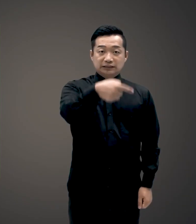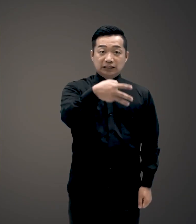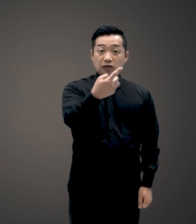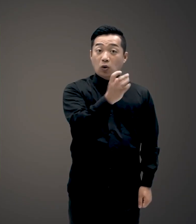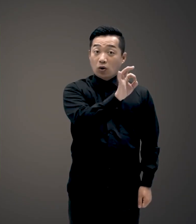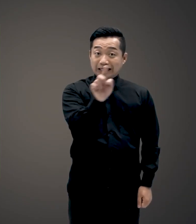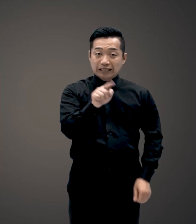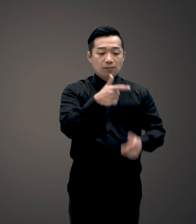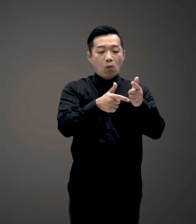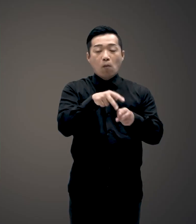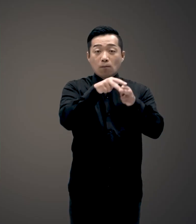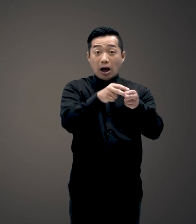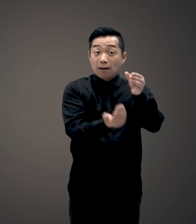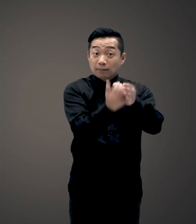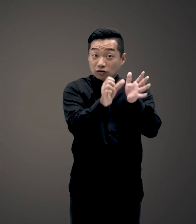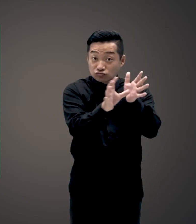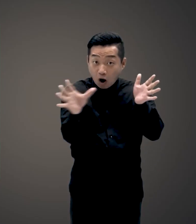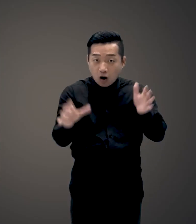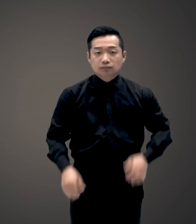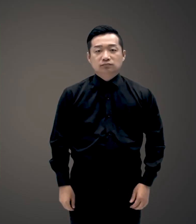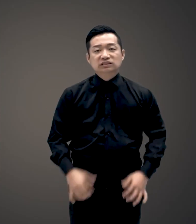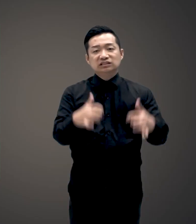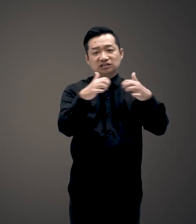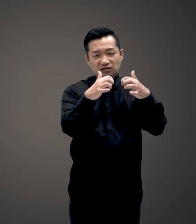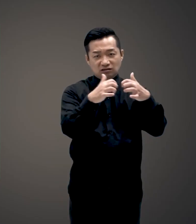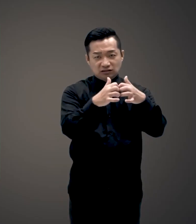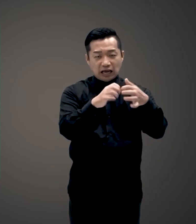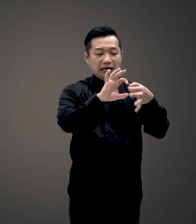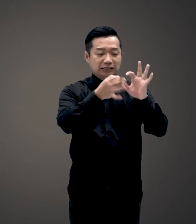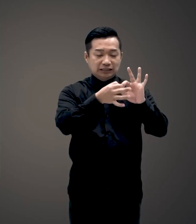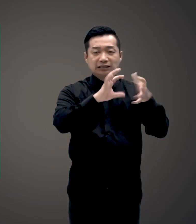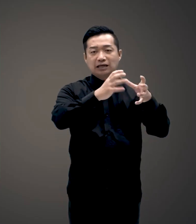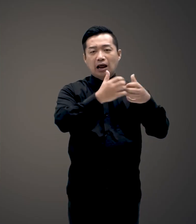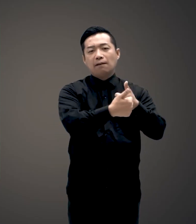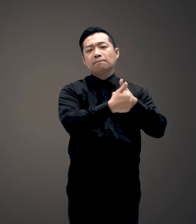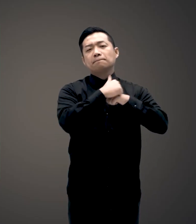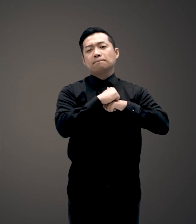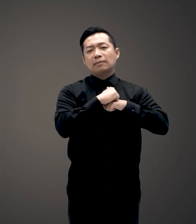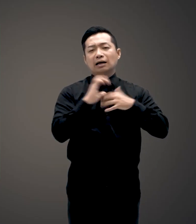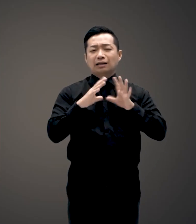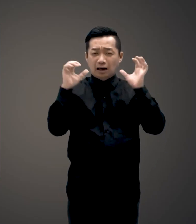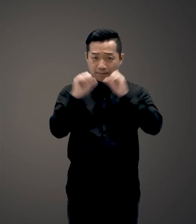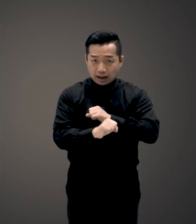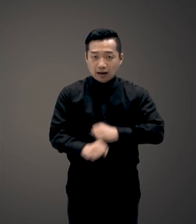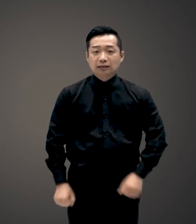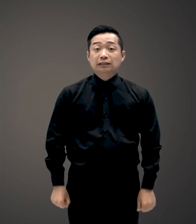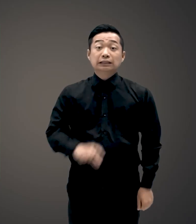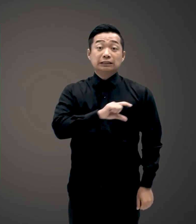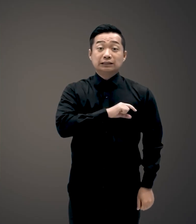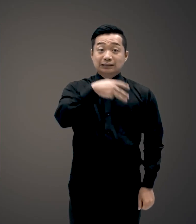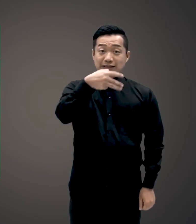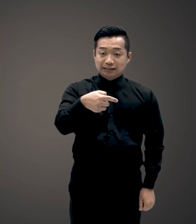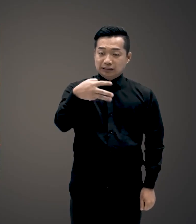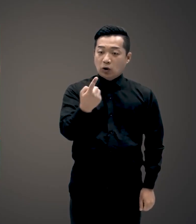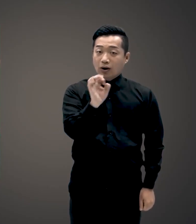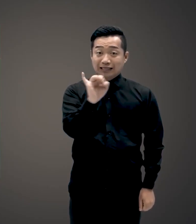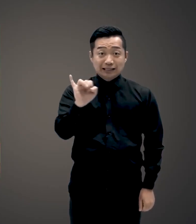트로이 목마 사건으로 유명한 트로이 전쟁에서 히랍군에 패하여 멸망한 비운의 나라 트로이아.